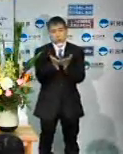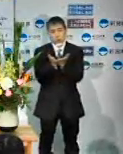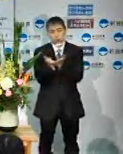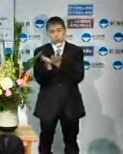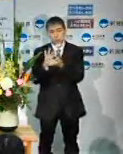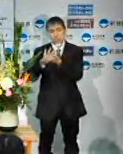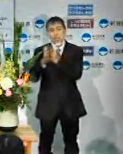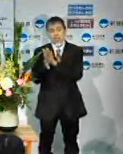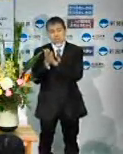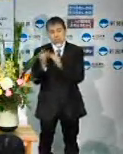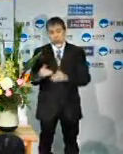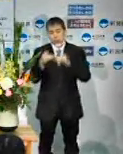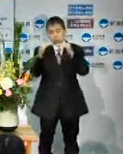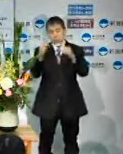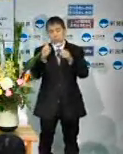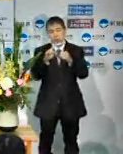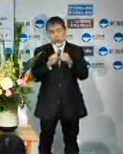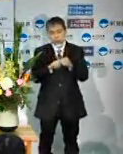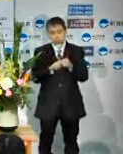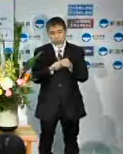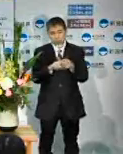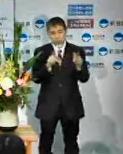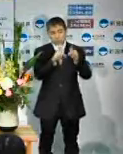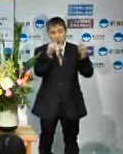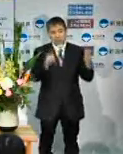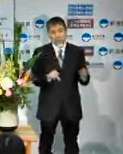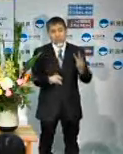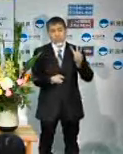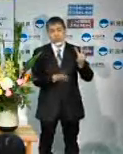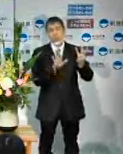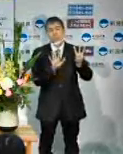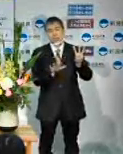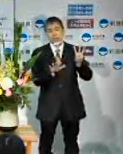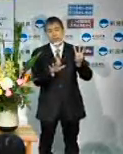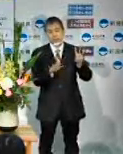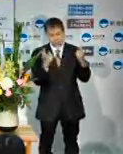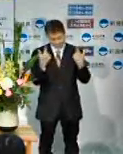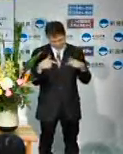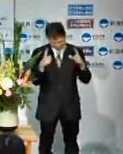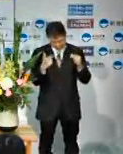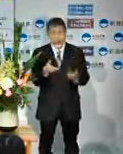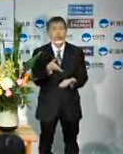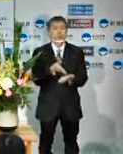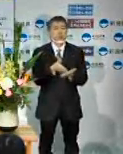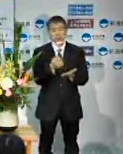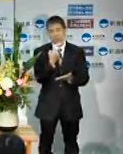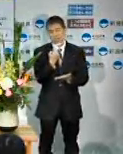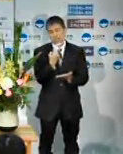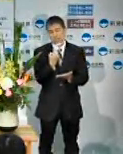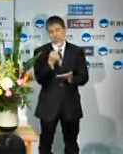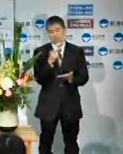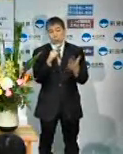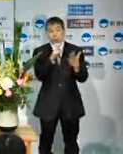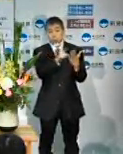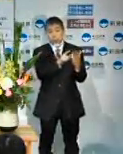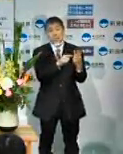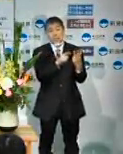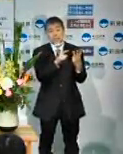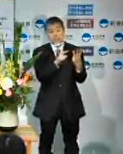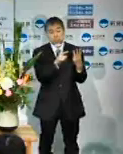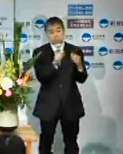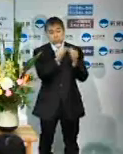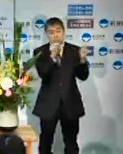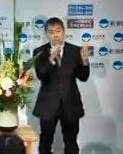ね、まあ、3つの大きな課題があるということを、これも常々申し上げていることで、これに向けてしっかりです